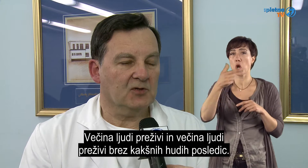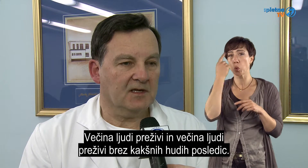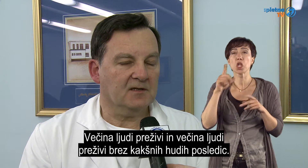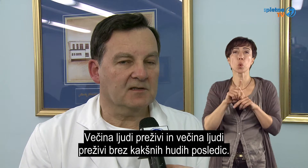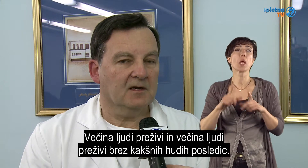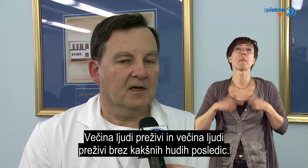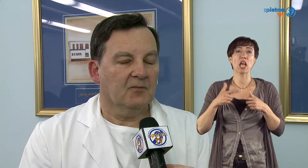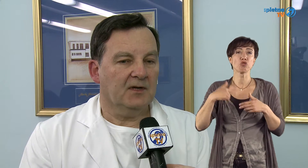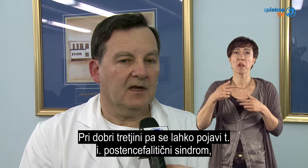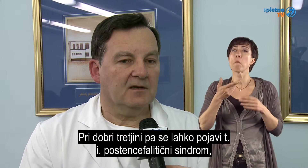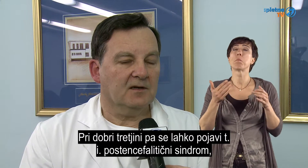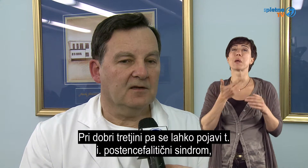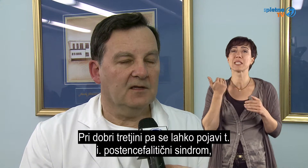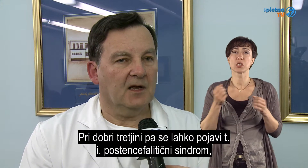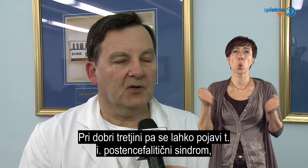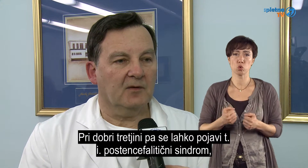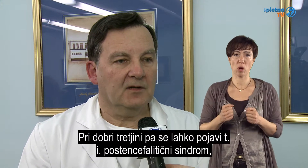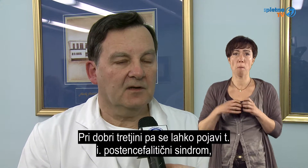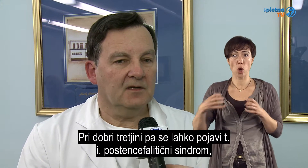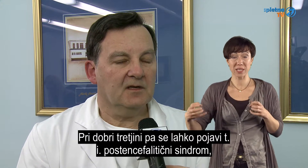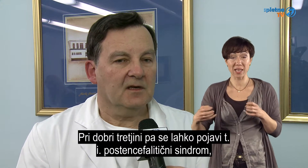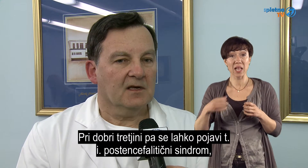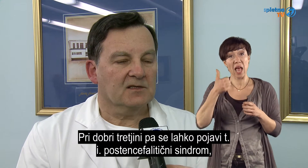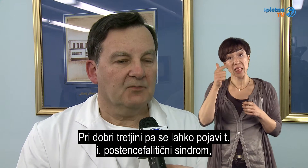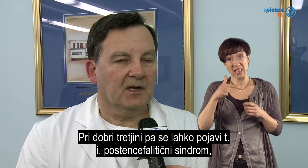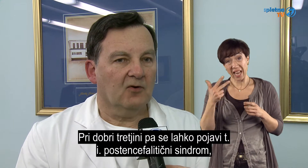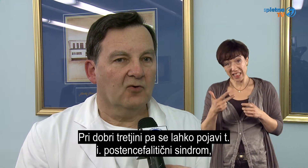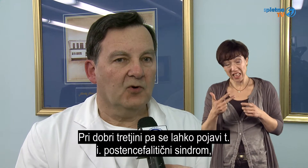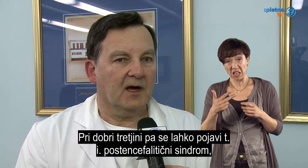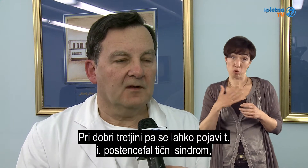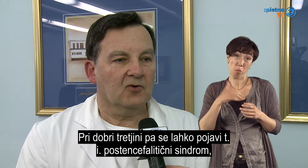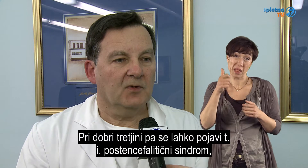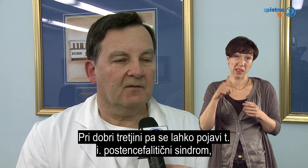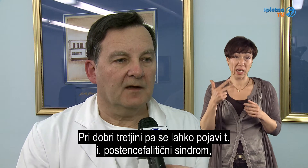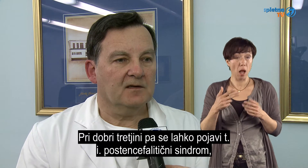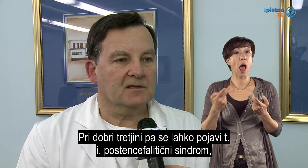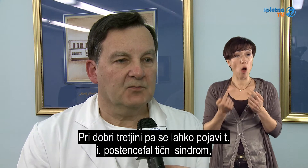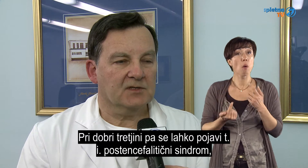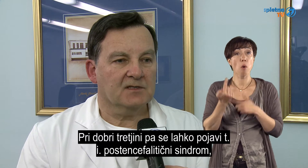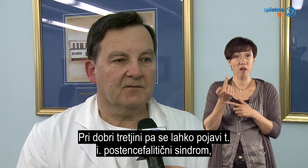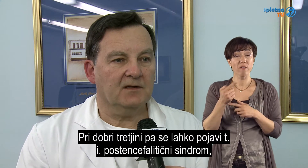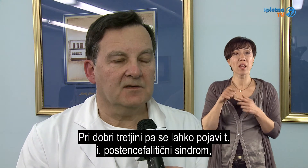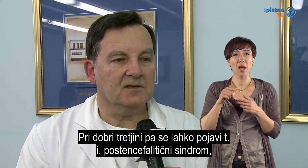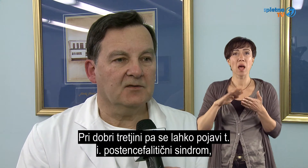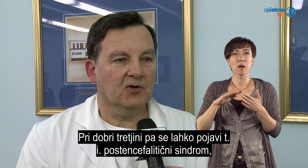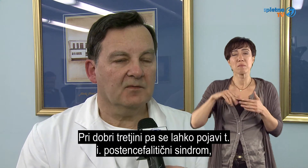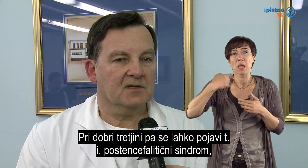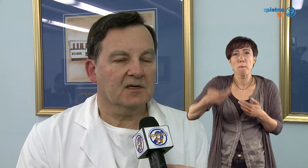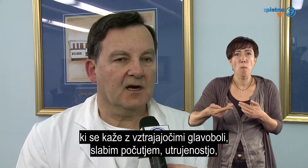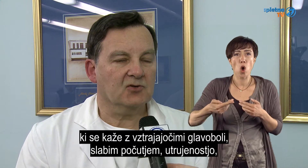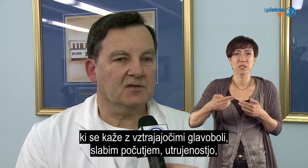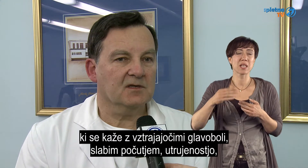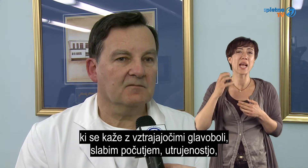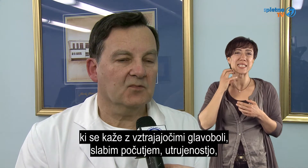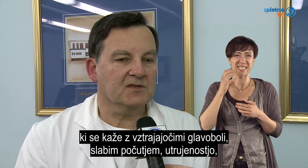hudih posledic. Pri eni tretjini ali pa dobri tretjini se pa lahko pojavi tako imenovani postencefalitisni sindrom, ki